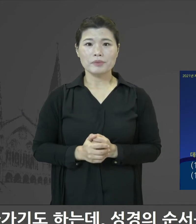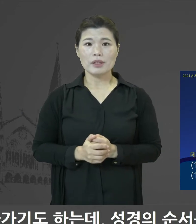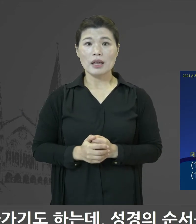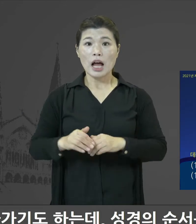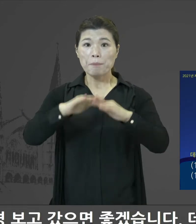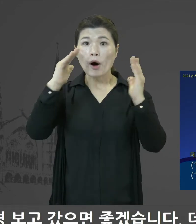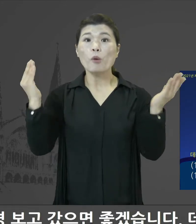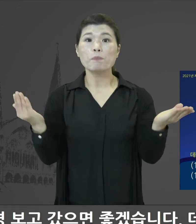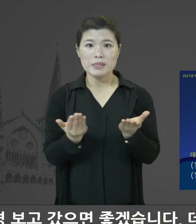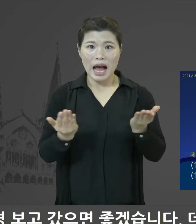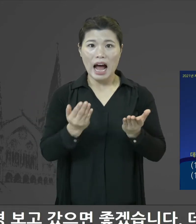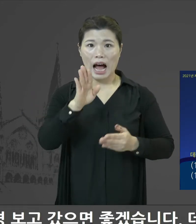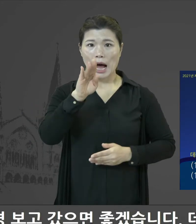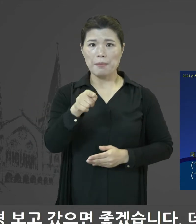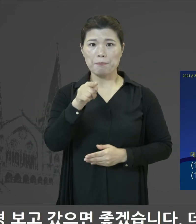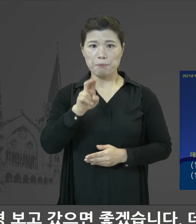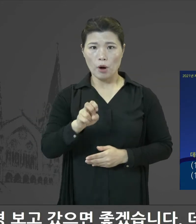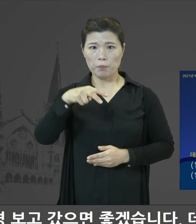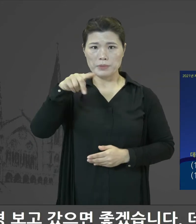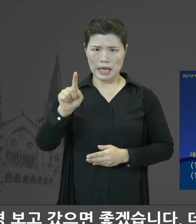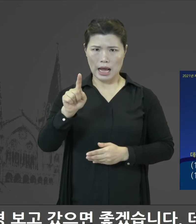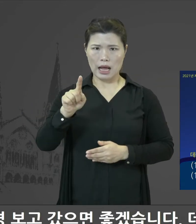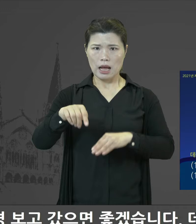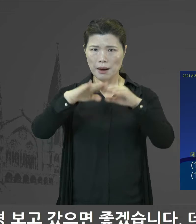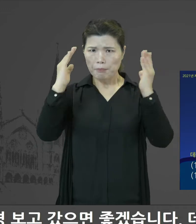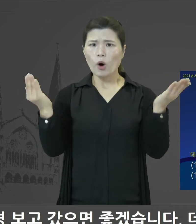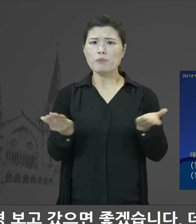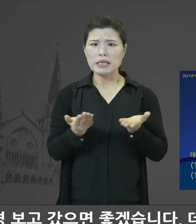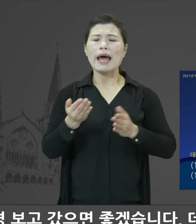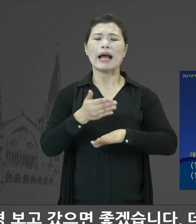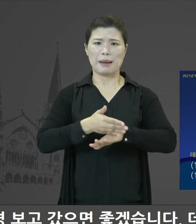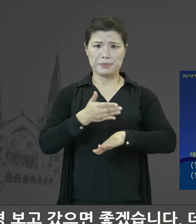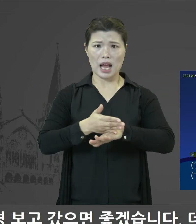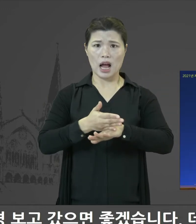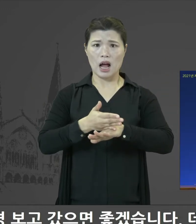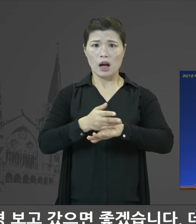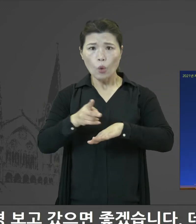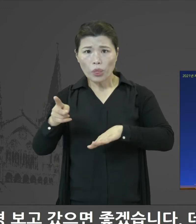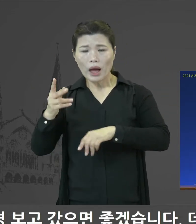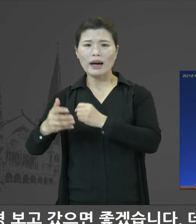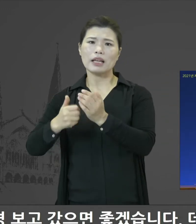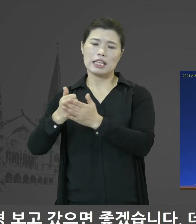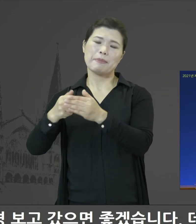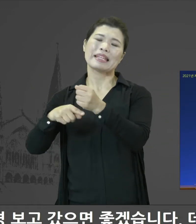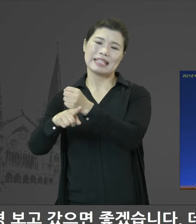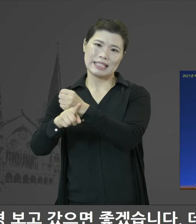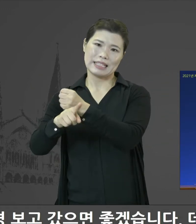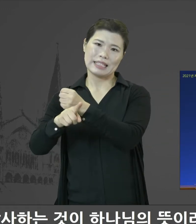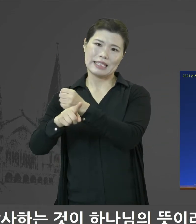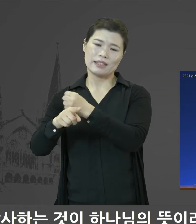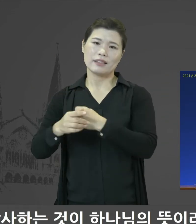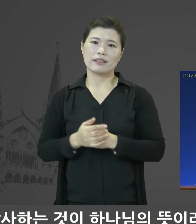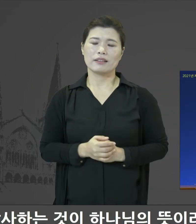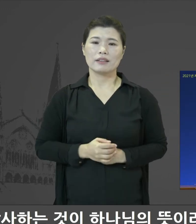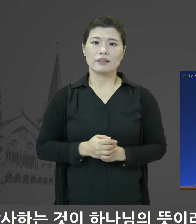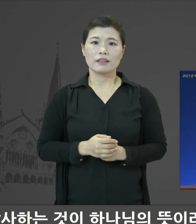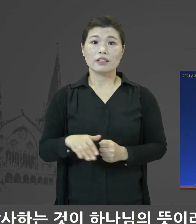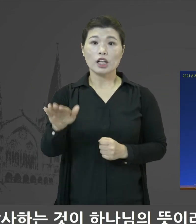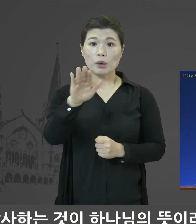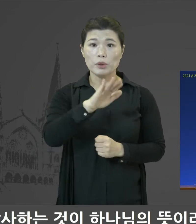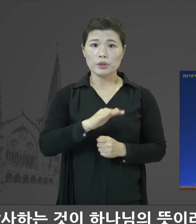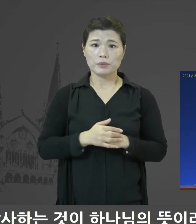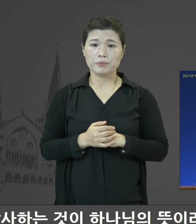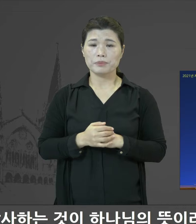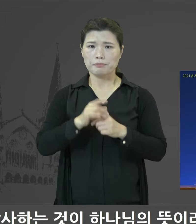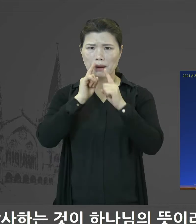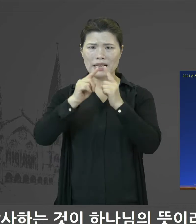범사에 감사하는 것이 하나님의 뜻이라고 얘기하는 거죠. 이 말씀을 우리가 마음속에 담을 때마다 기억해야